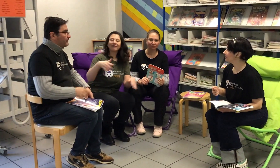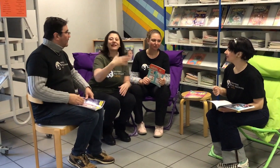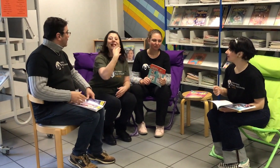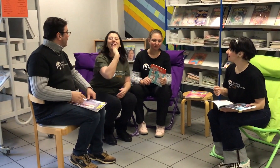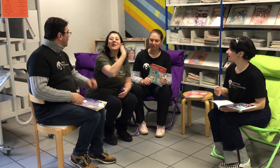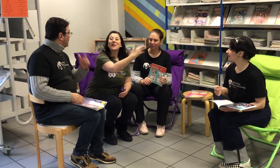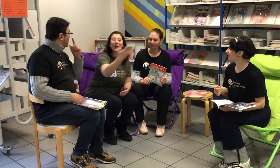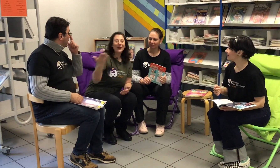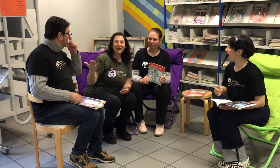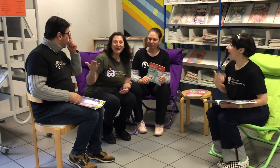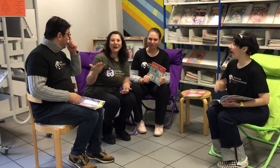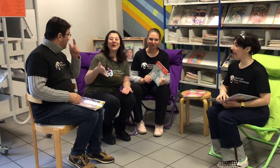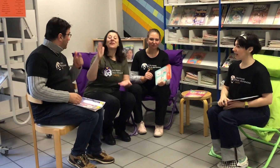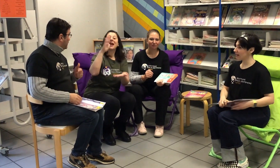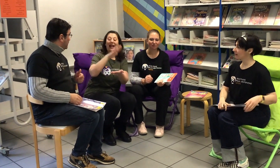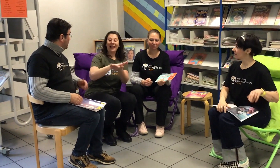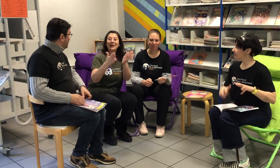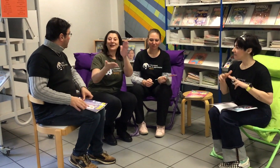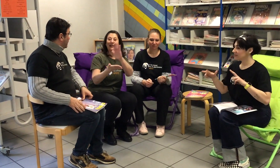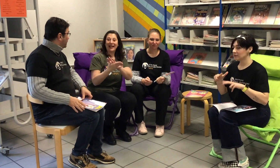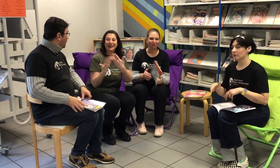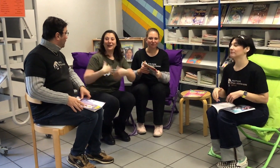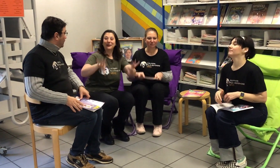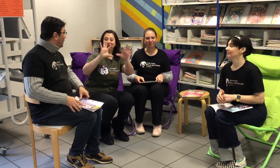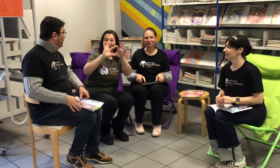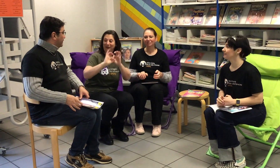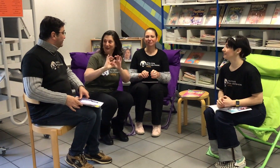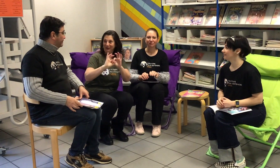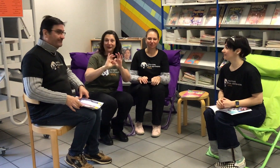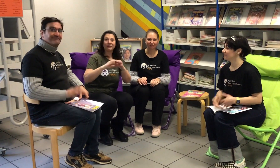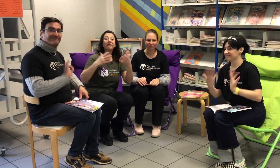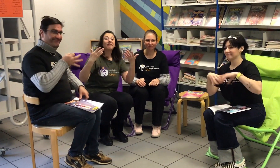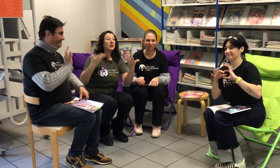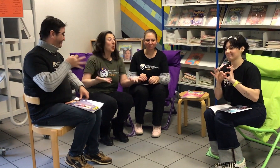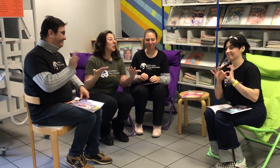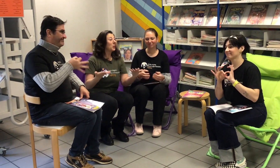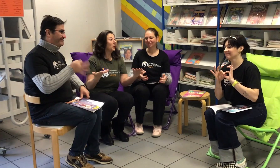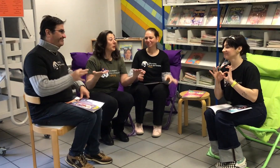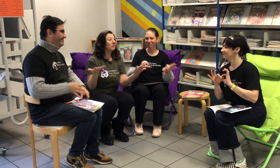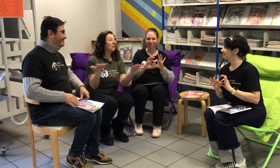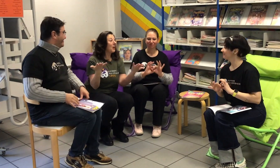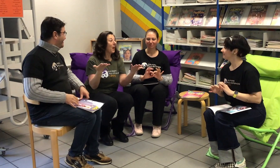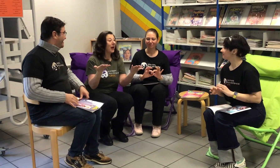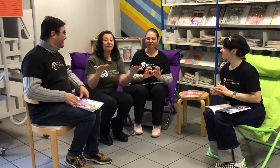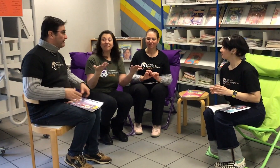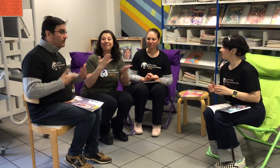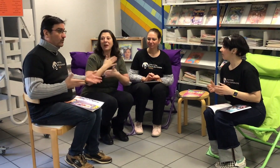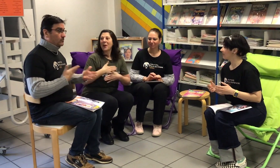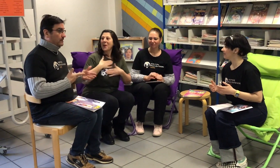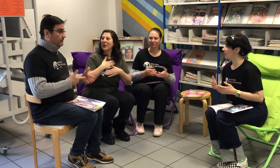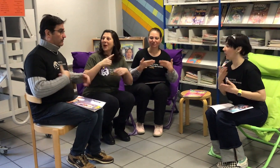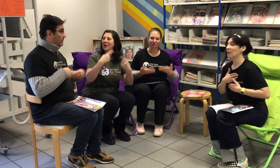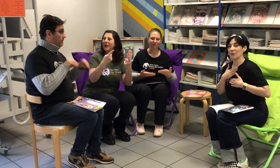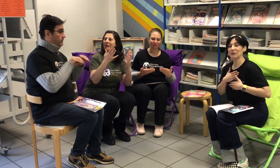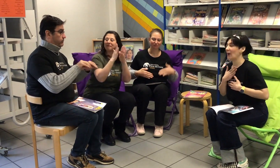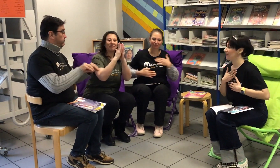Bonjour à tous, l'association Nomain pour s'entendre, aujourd'hui, qu'est-ce qu'elle fait ? Elle est heureuse d